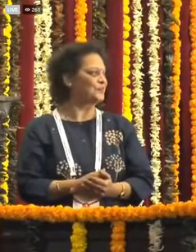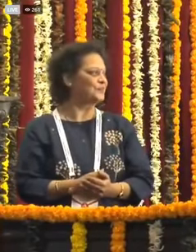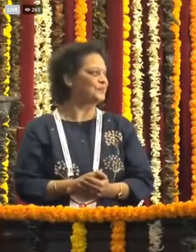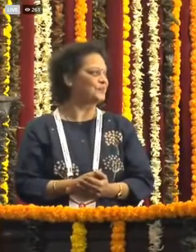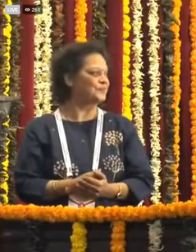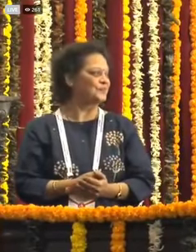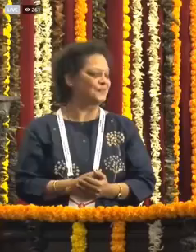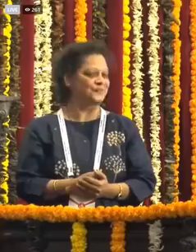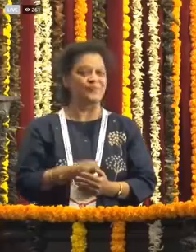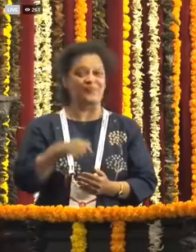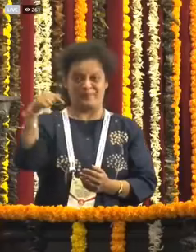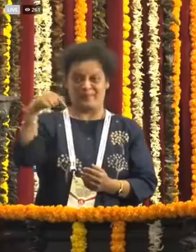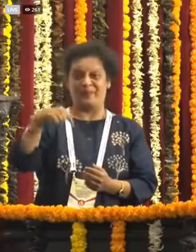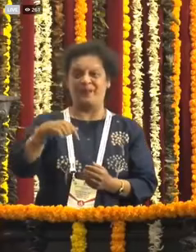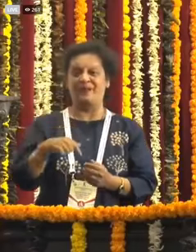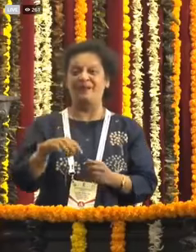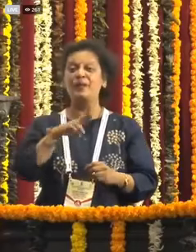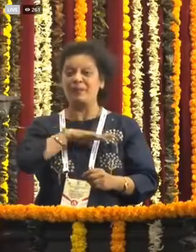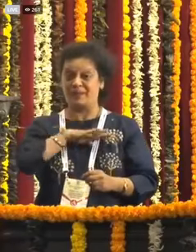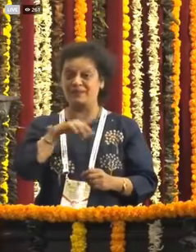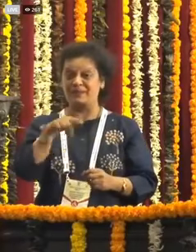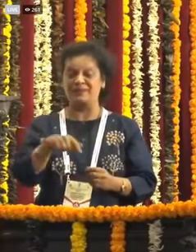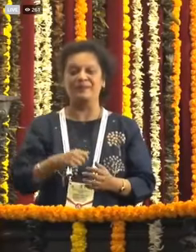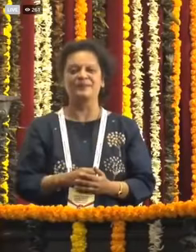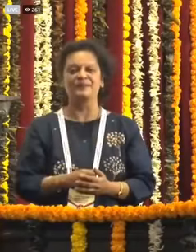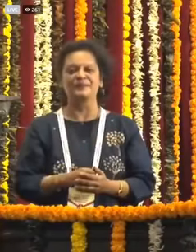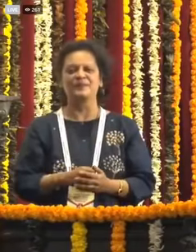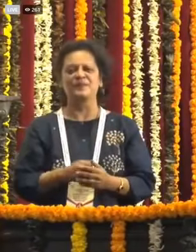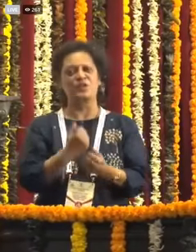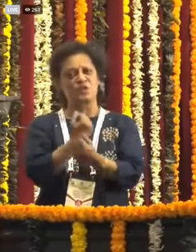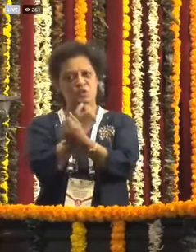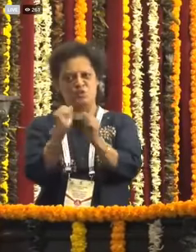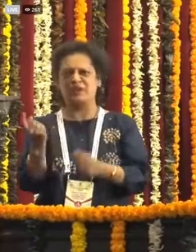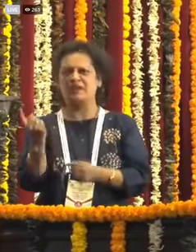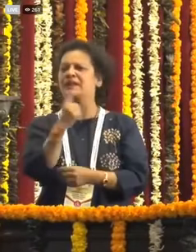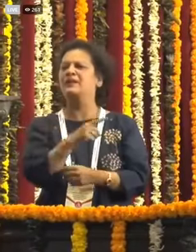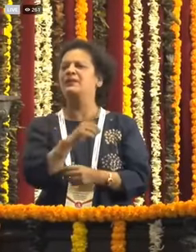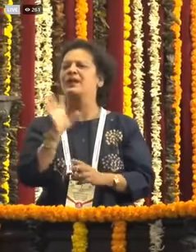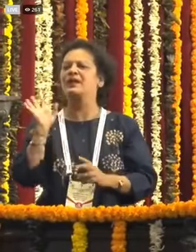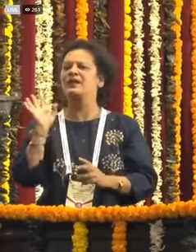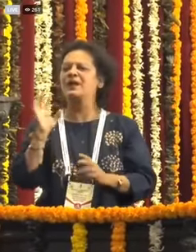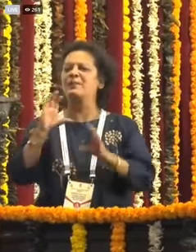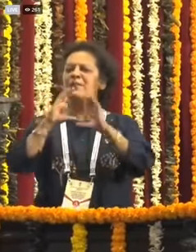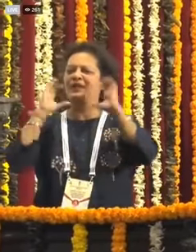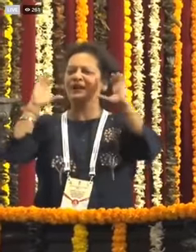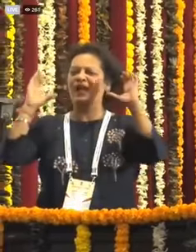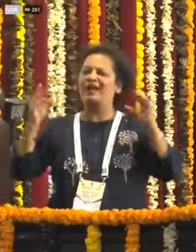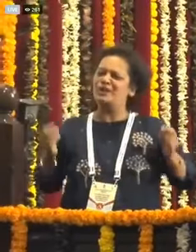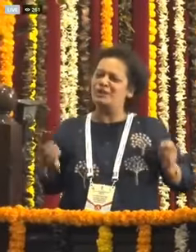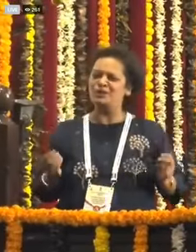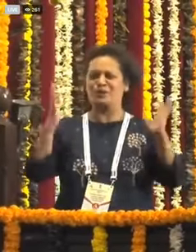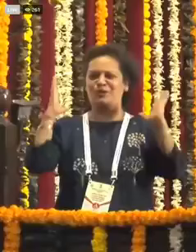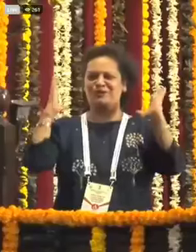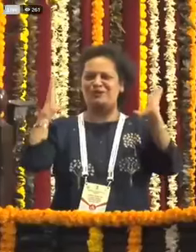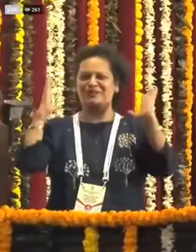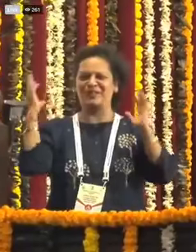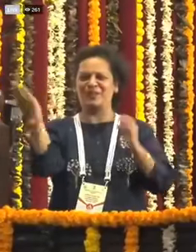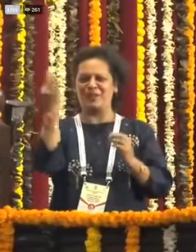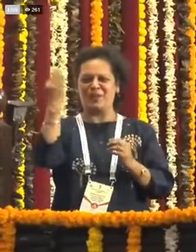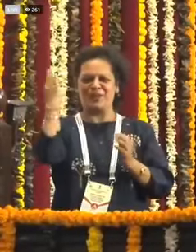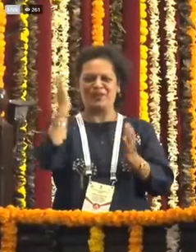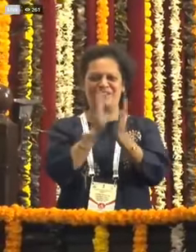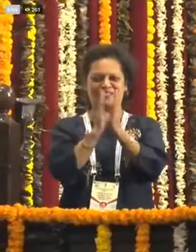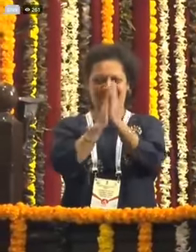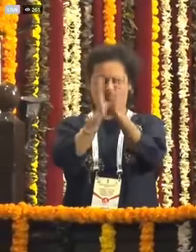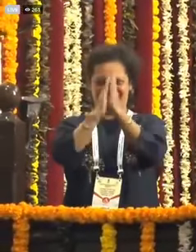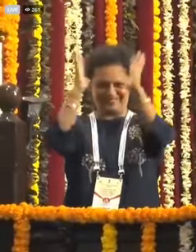की या राज्यामध्ये स्वतंत्र दिव्यांग मंत्रालय आपण सुरू करूया आणि